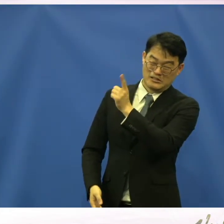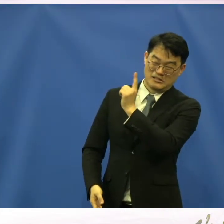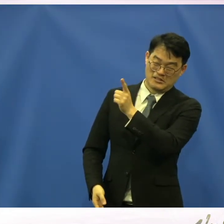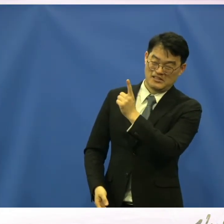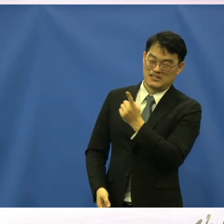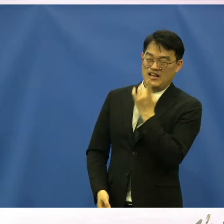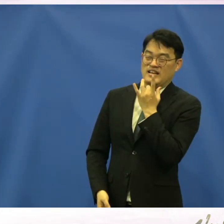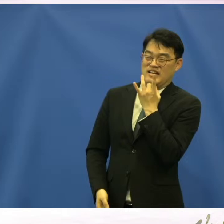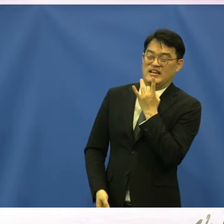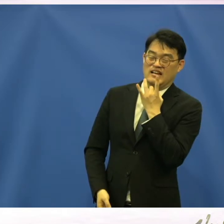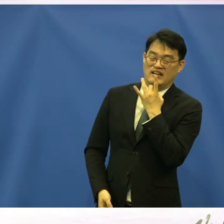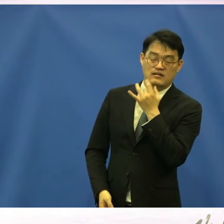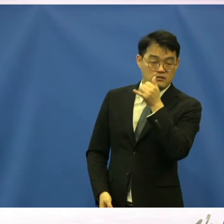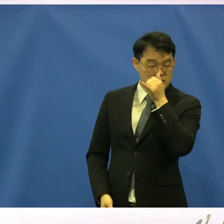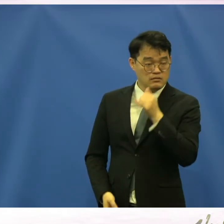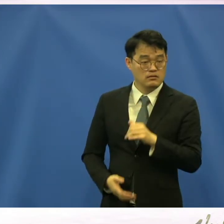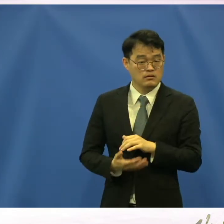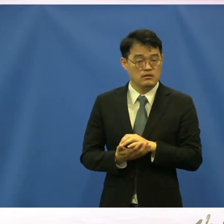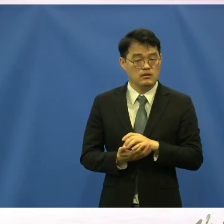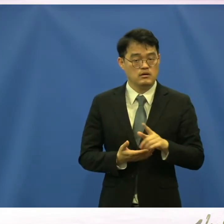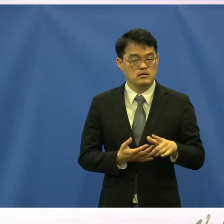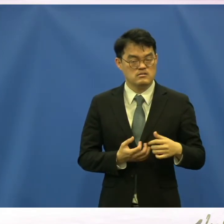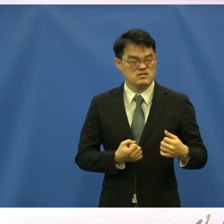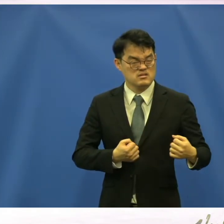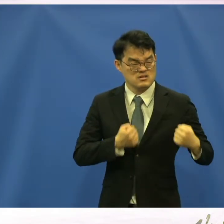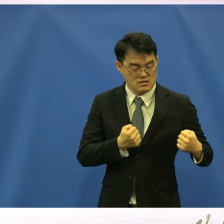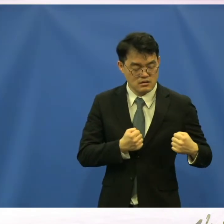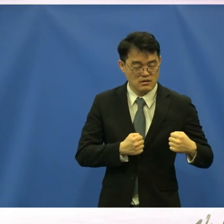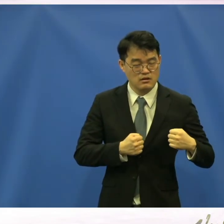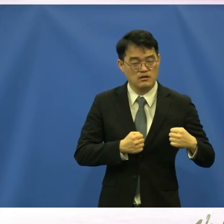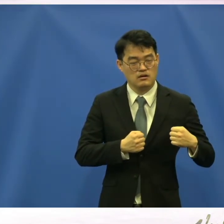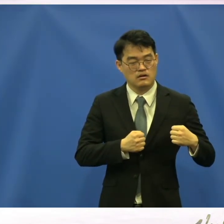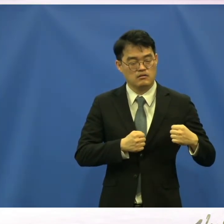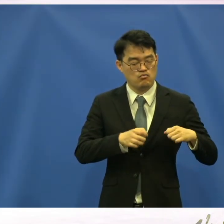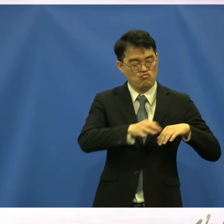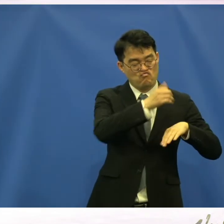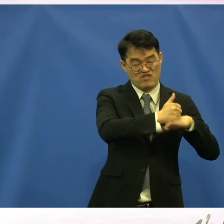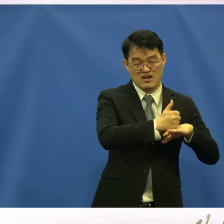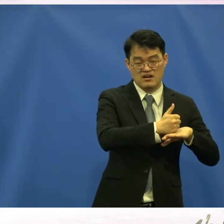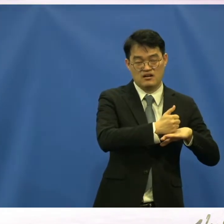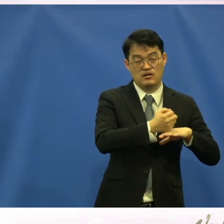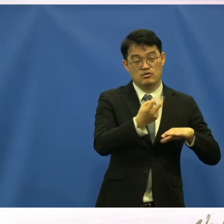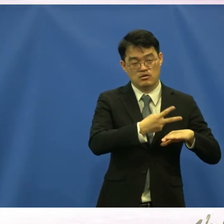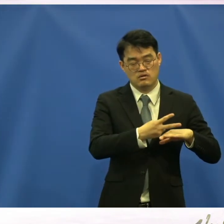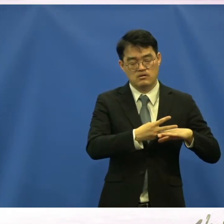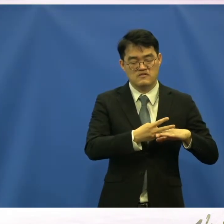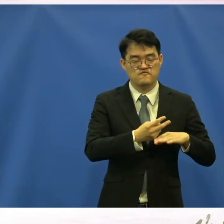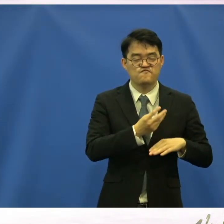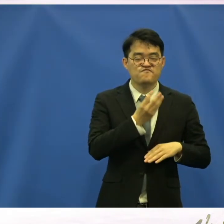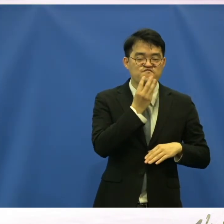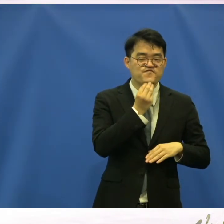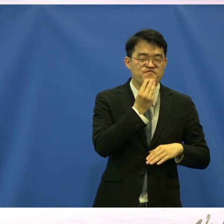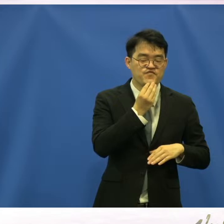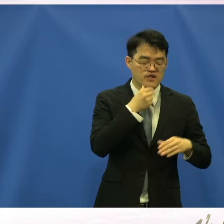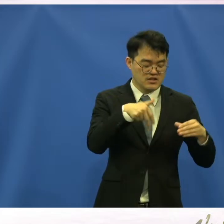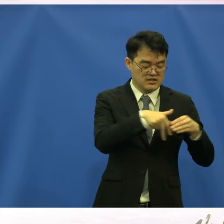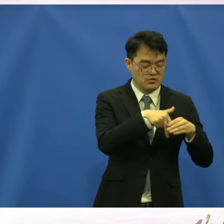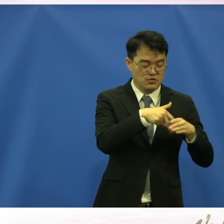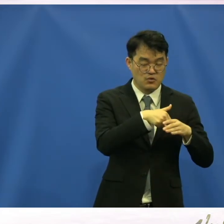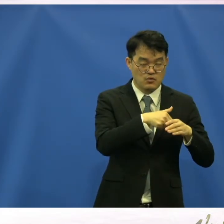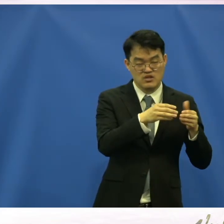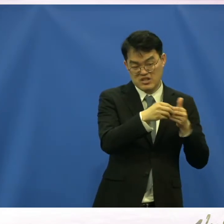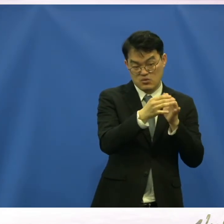강한 자의 손에 시달릴 대로 시달렸어요. 실패자의 희생자요. 그렇게 보이는 거죠. 많은 사람들의 실수는 여기에